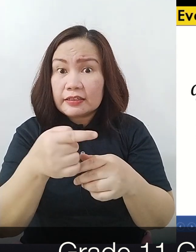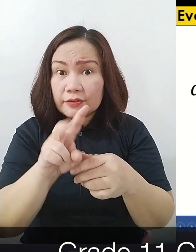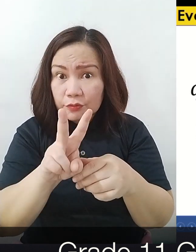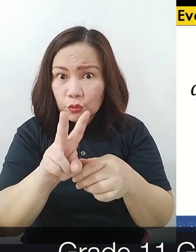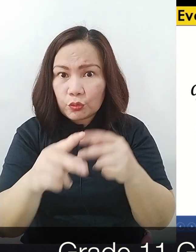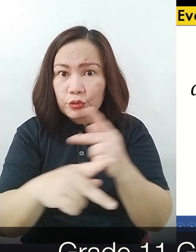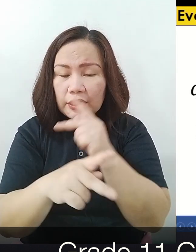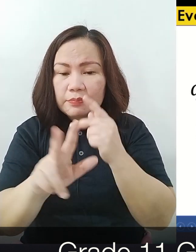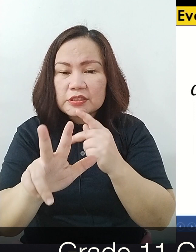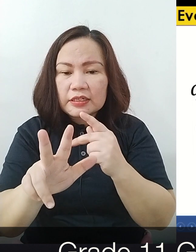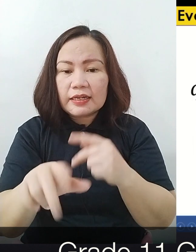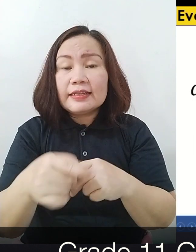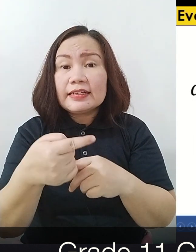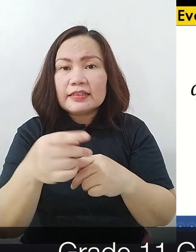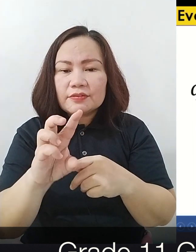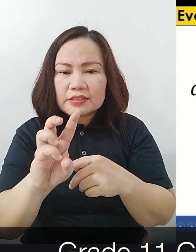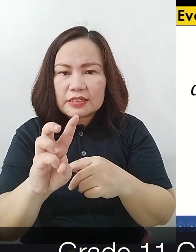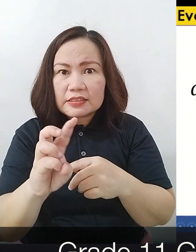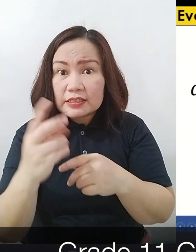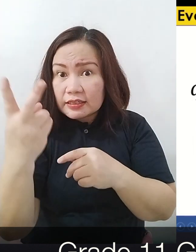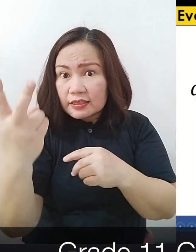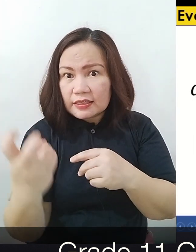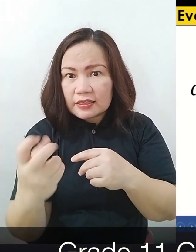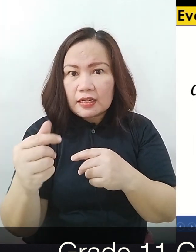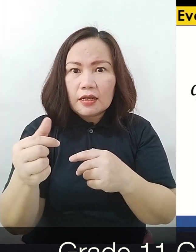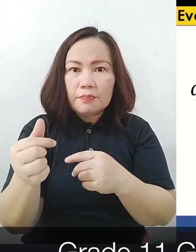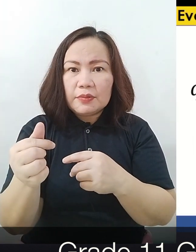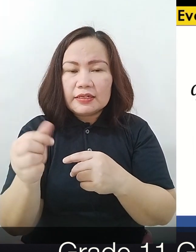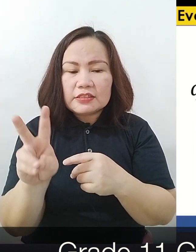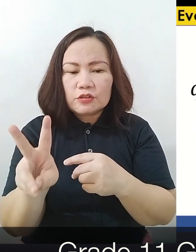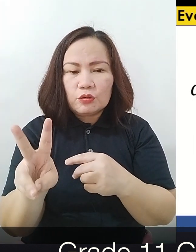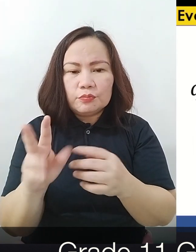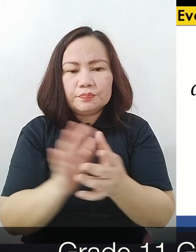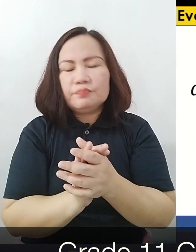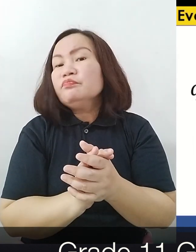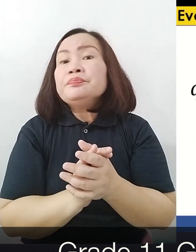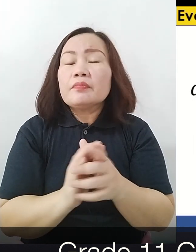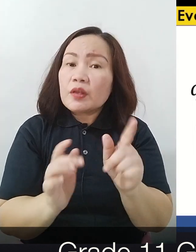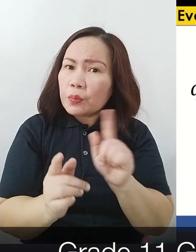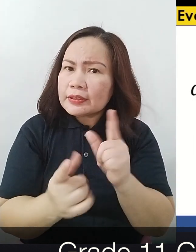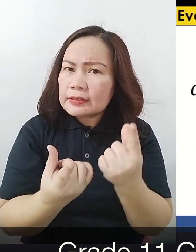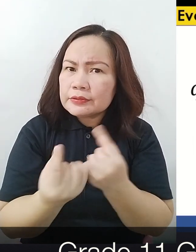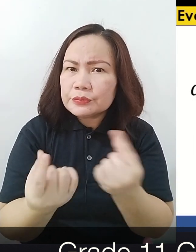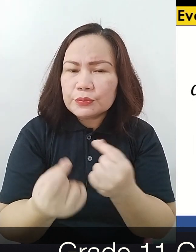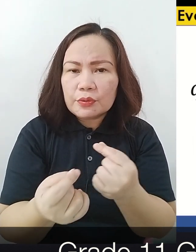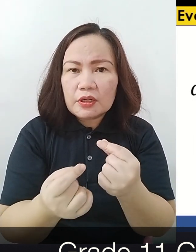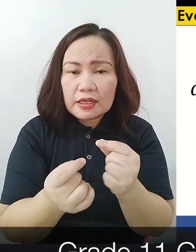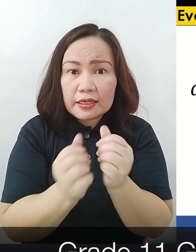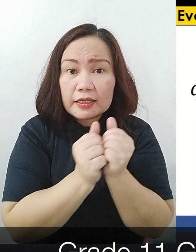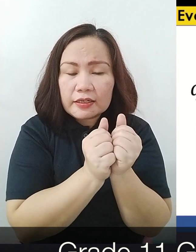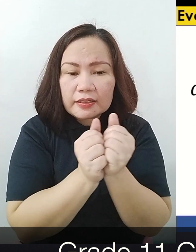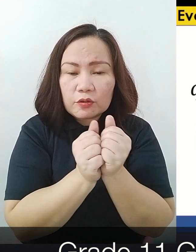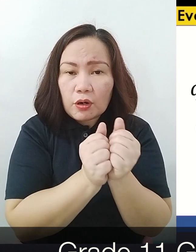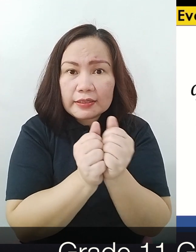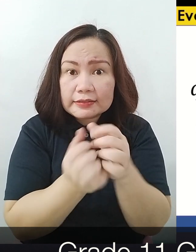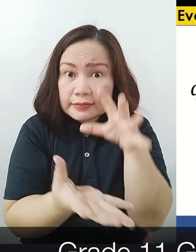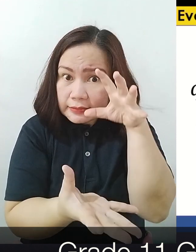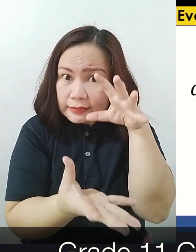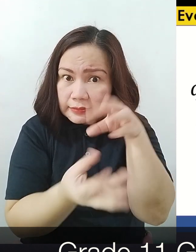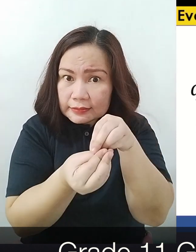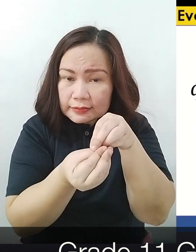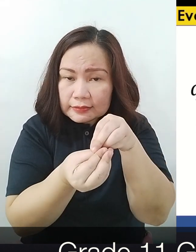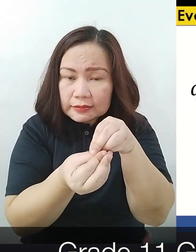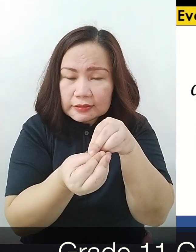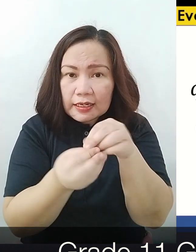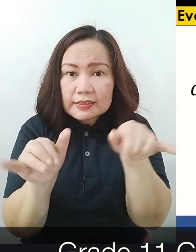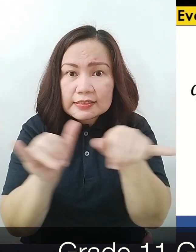2. So, anong gagawin natin dyan? So, combine similar terms. So, alin